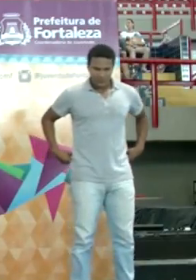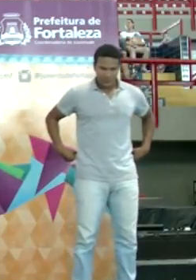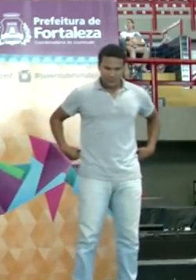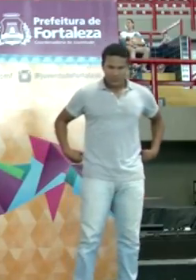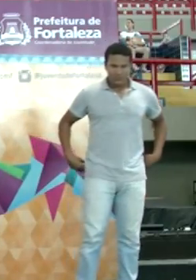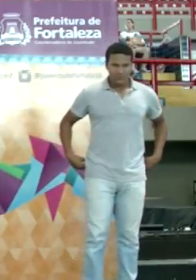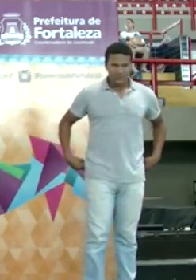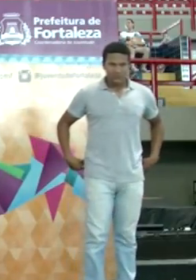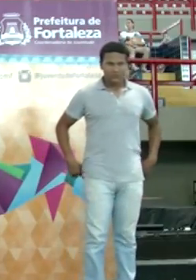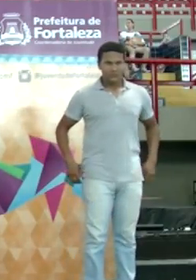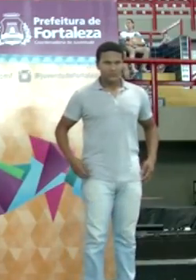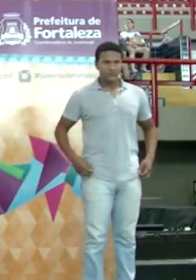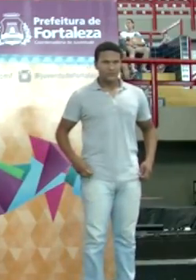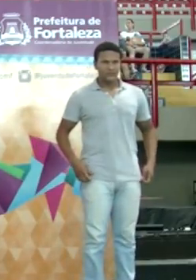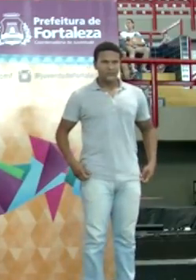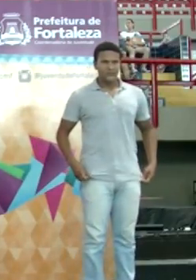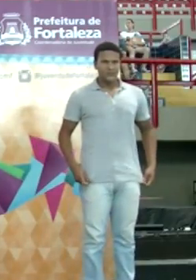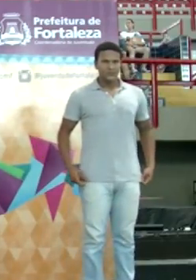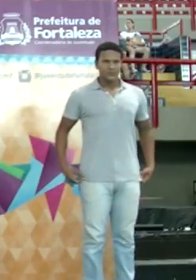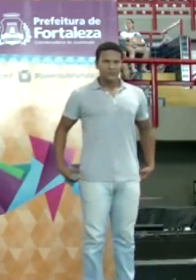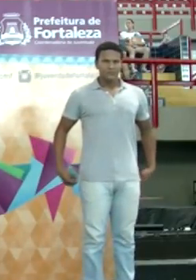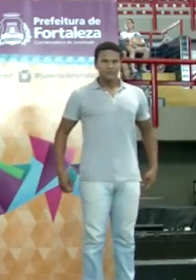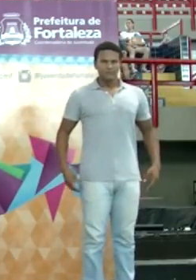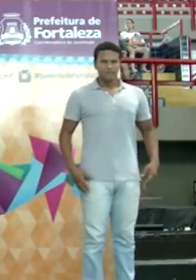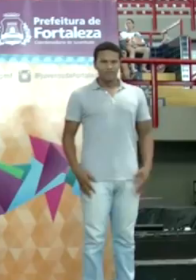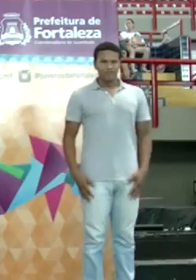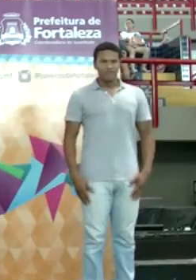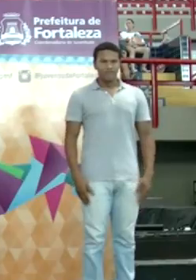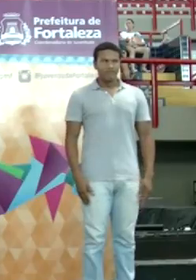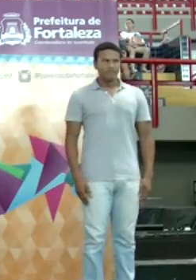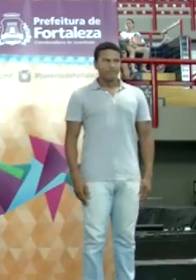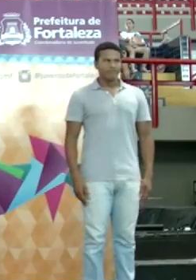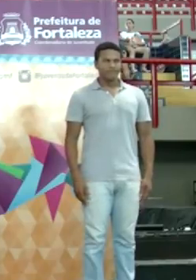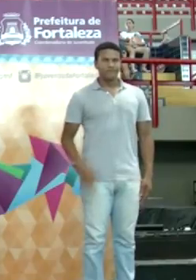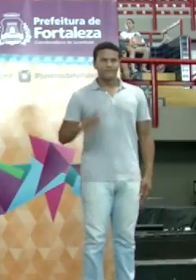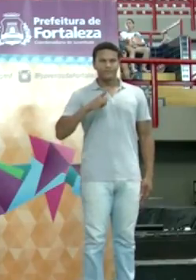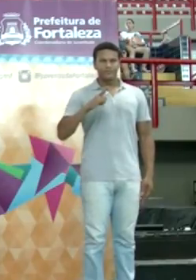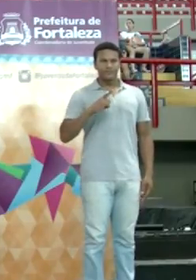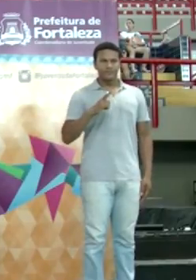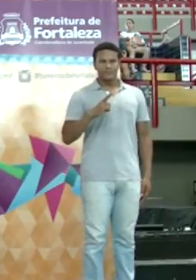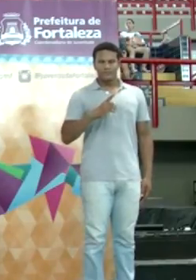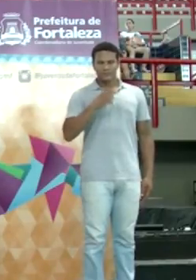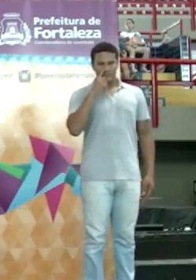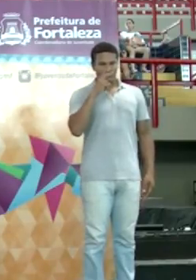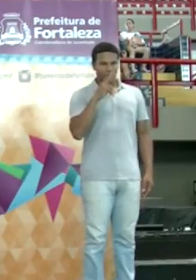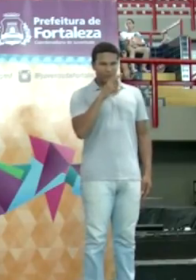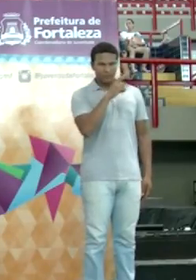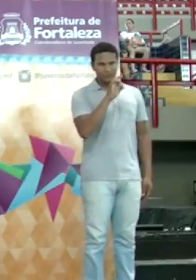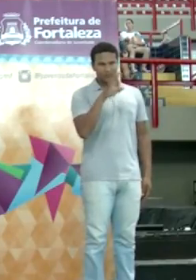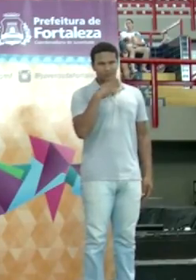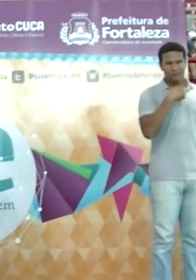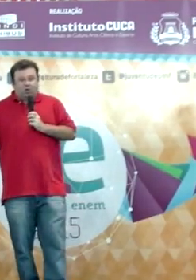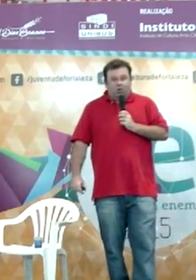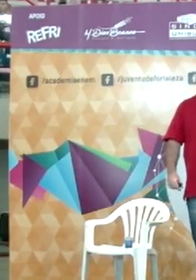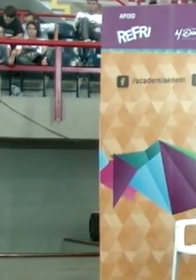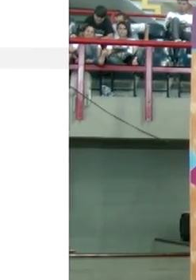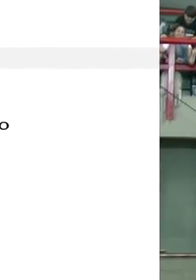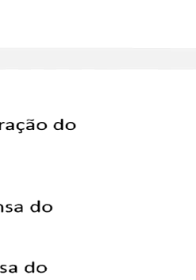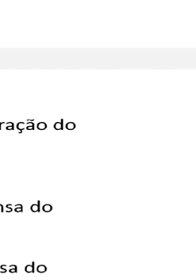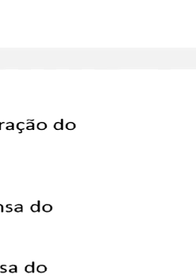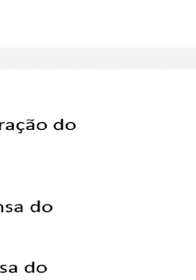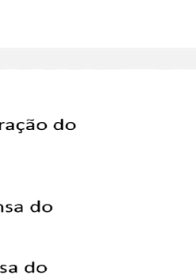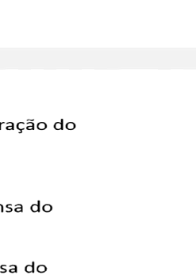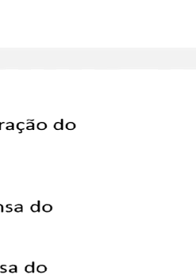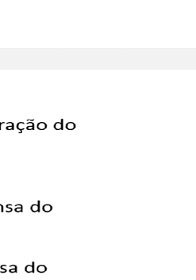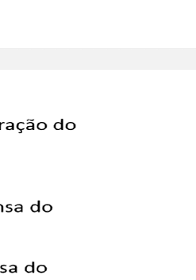Acompanhe, pessoal, na apostila. Na apostila. Eu coloquei aí, pessoal, só para me ajudar a ler aqui.